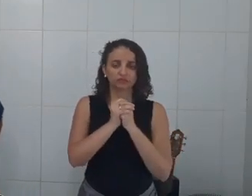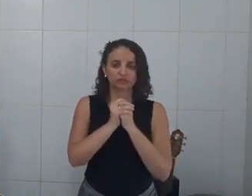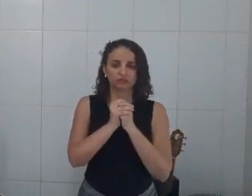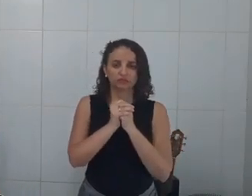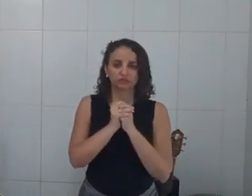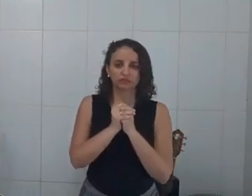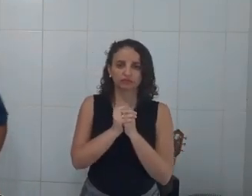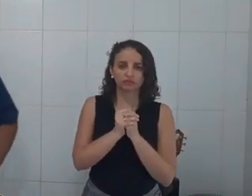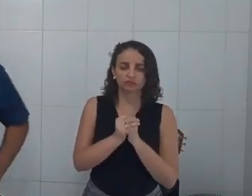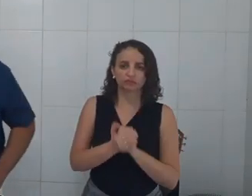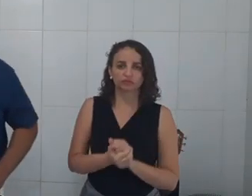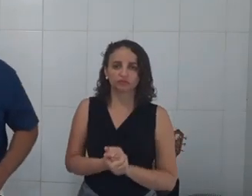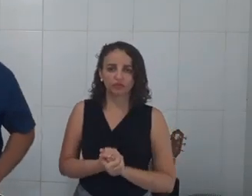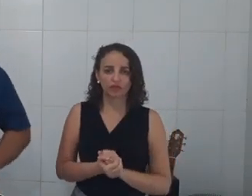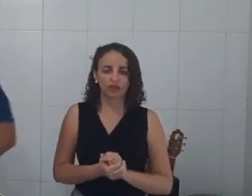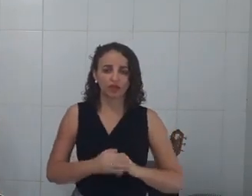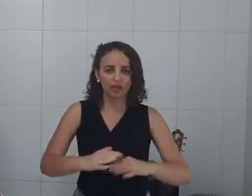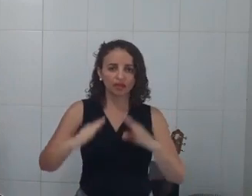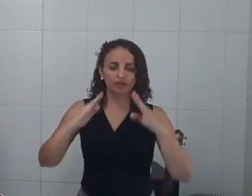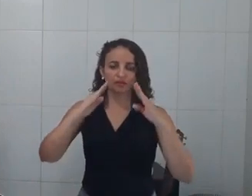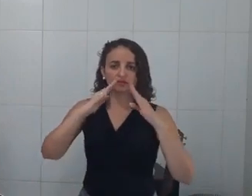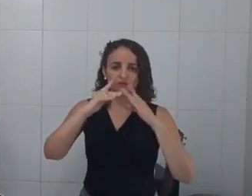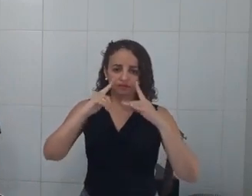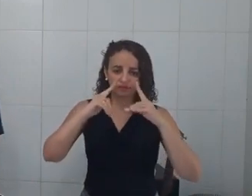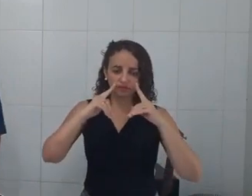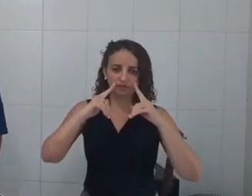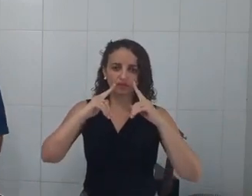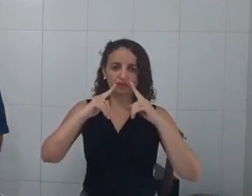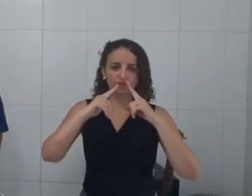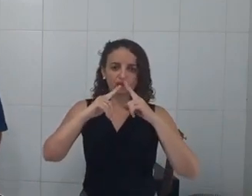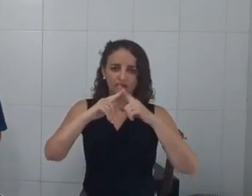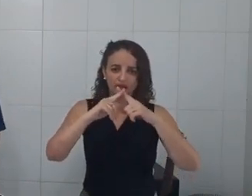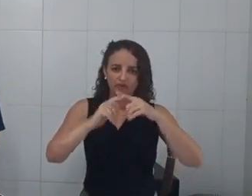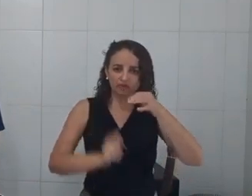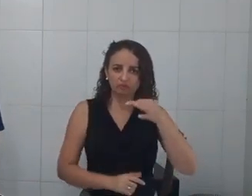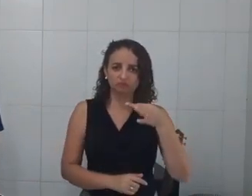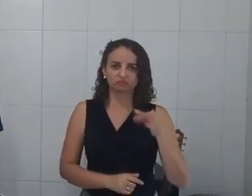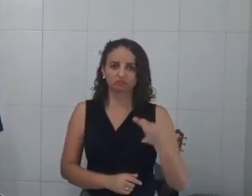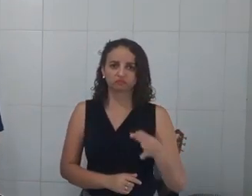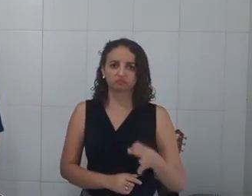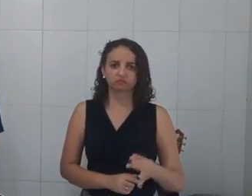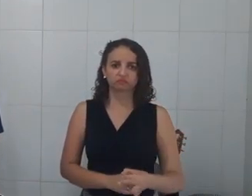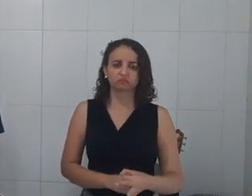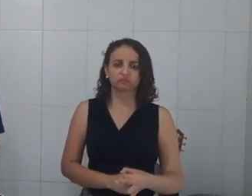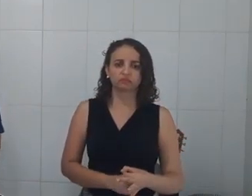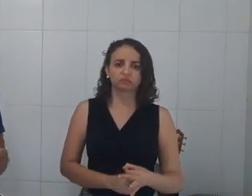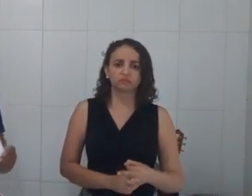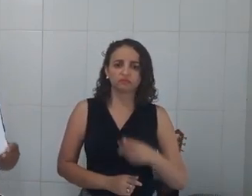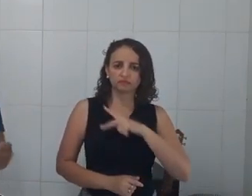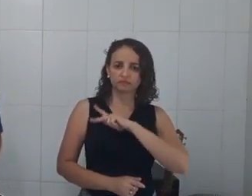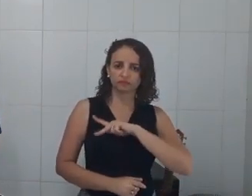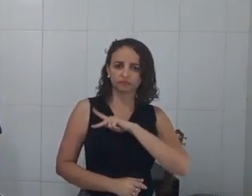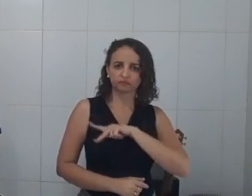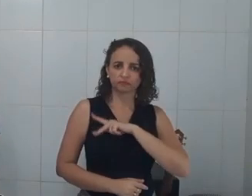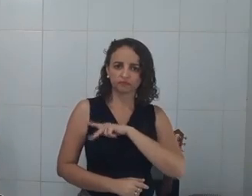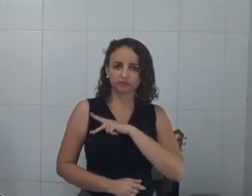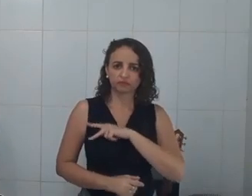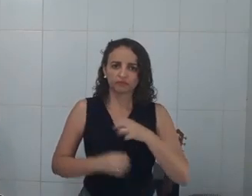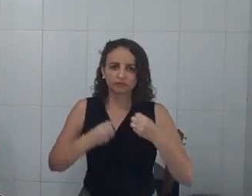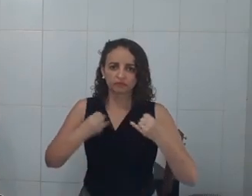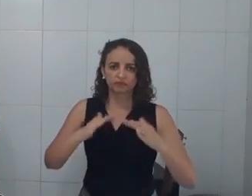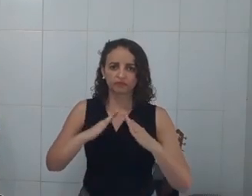O modelo de uma igreja ideal. Então nós vemos em Tessalonicenses, o modelo que Paulo coloca de uma